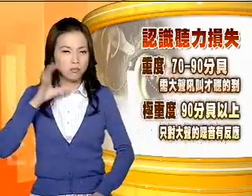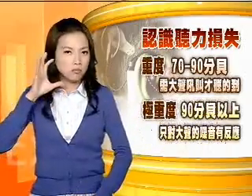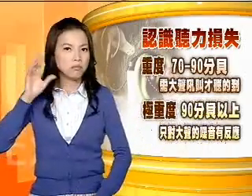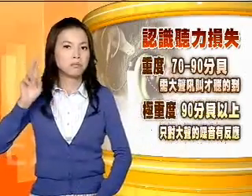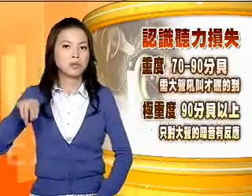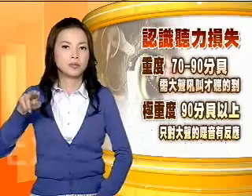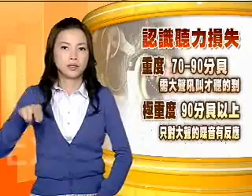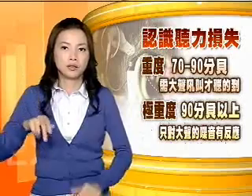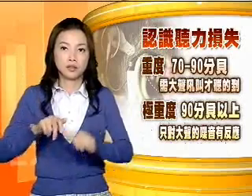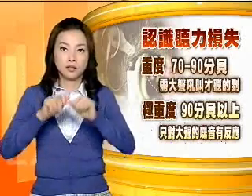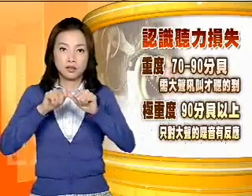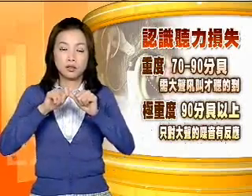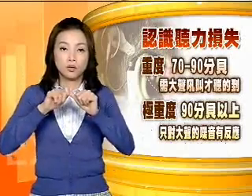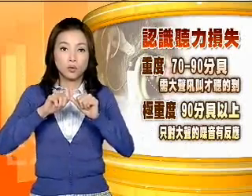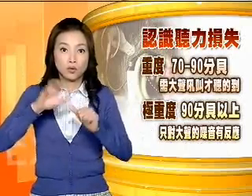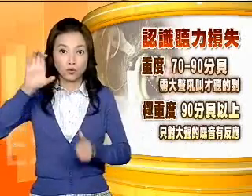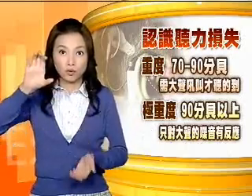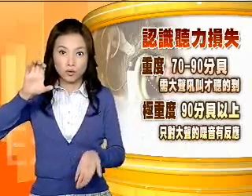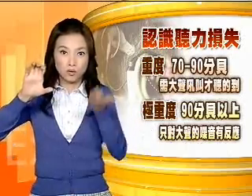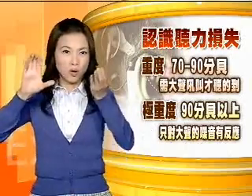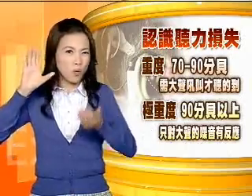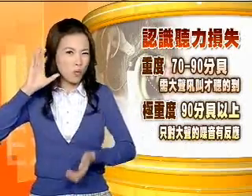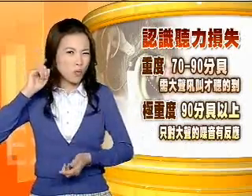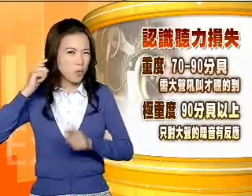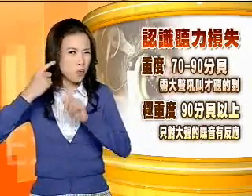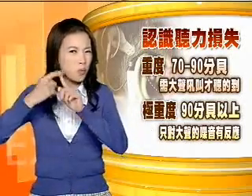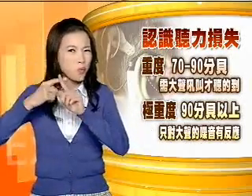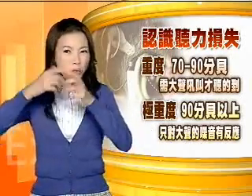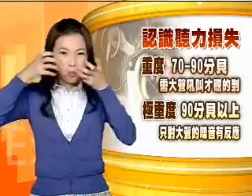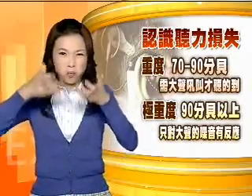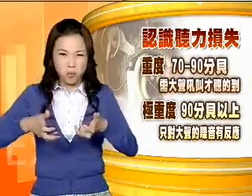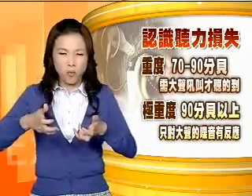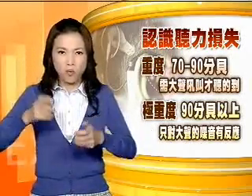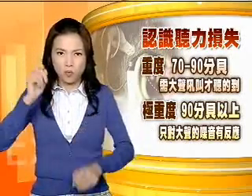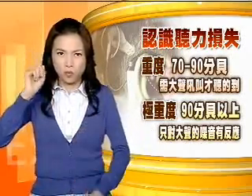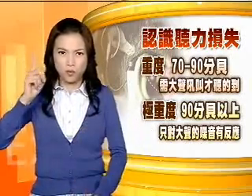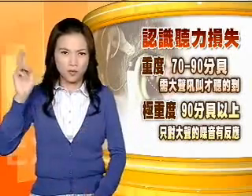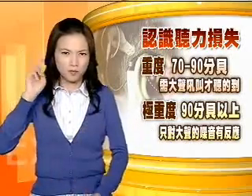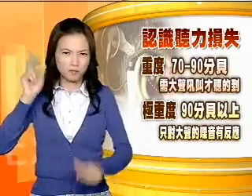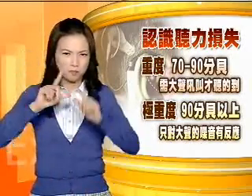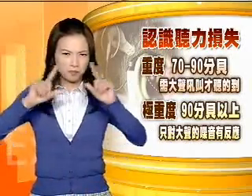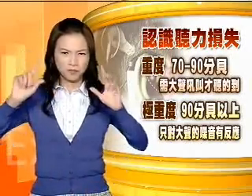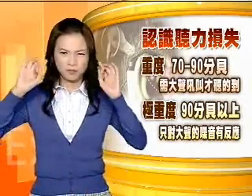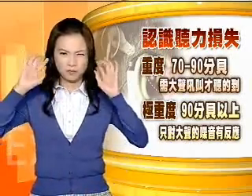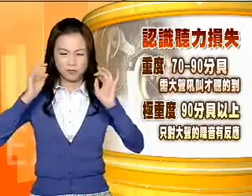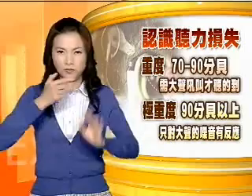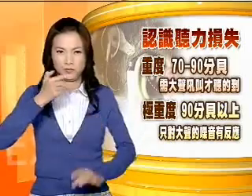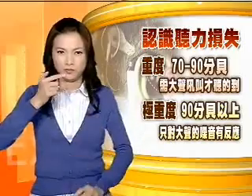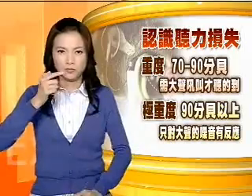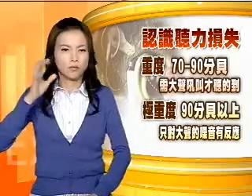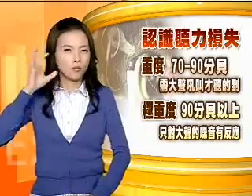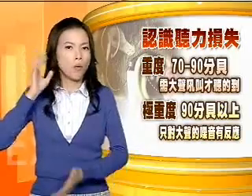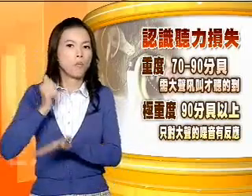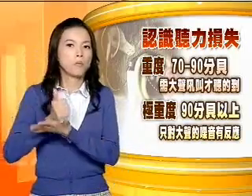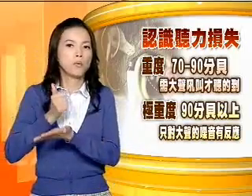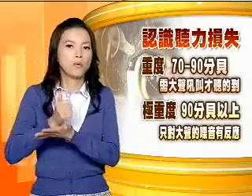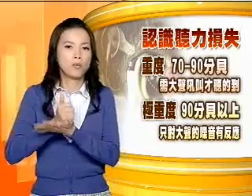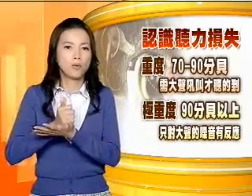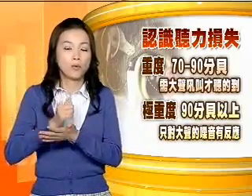声吼叫的音量才听得到。而极重度听损是90分贝以上，几乎只对超大声的噪音有反应。有